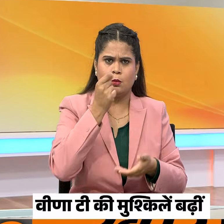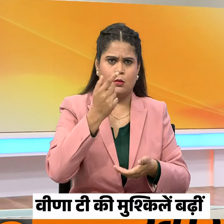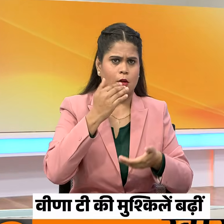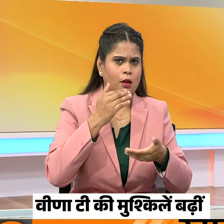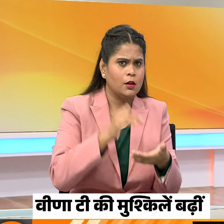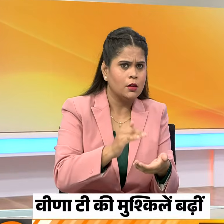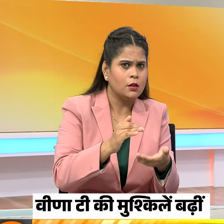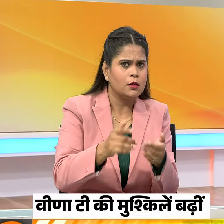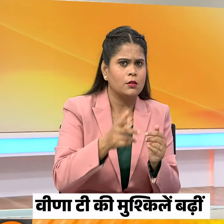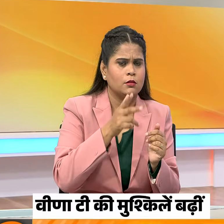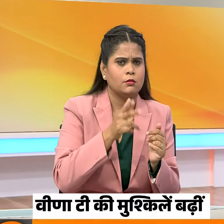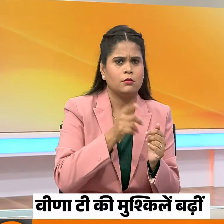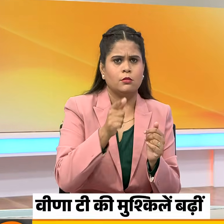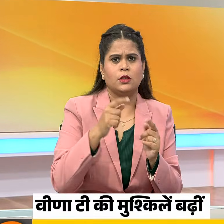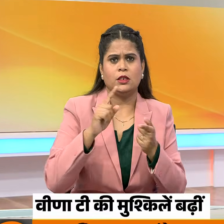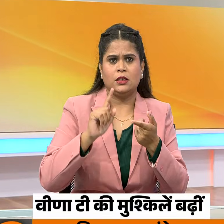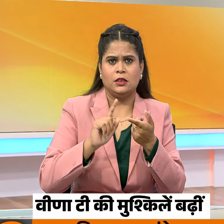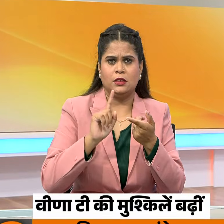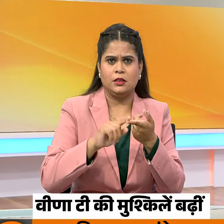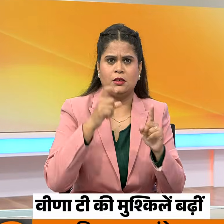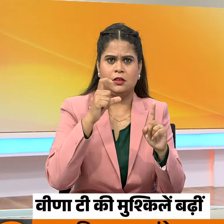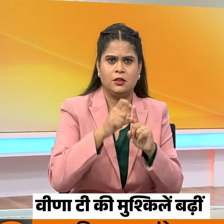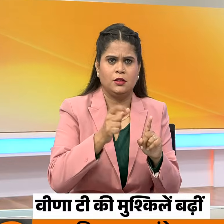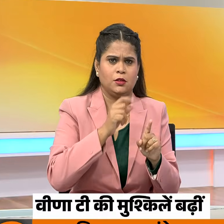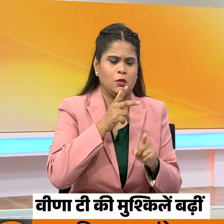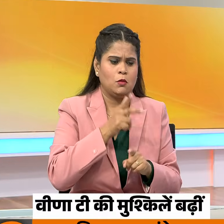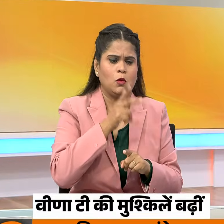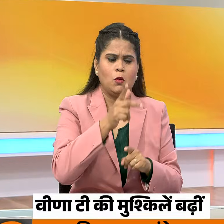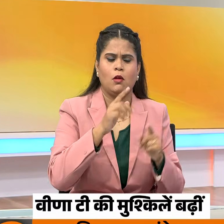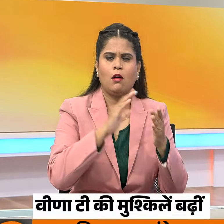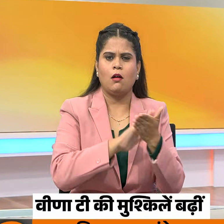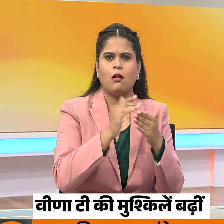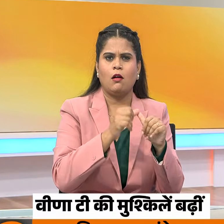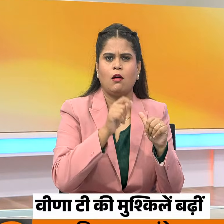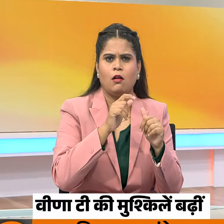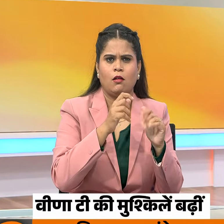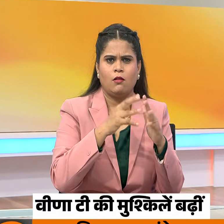ने किया हवाला के जरिए लेन देन के सबूत मिलने का दावा।